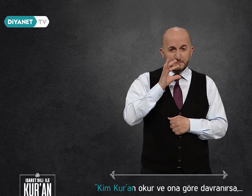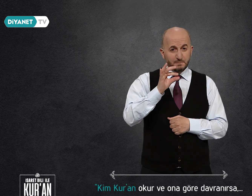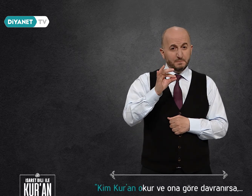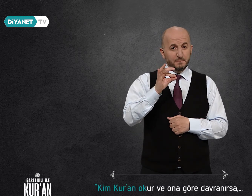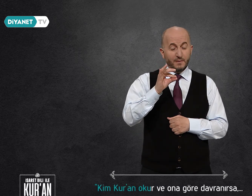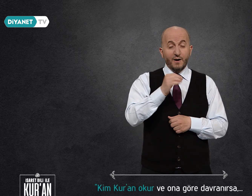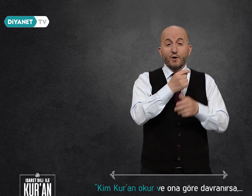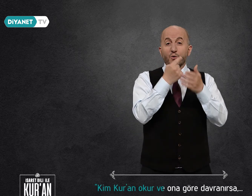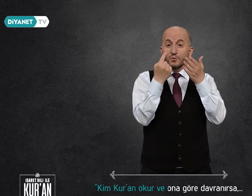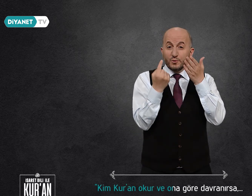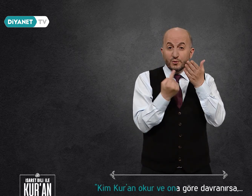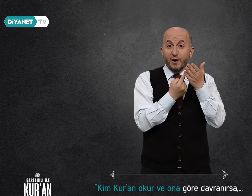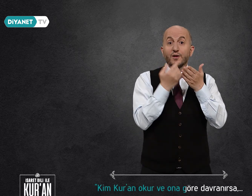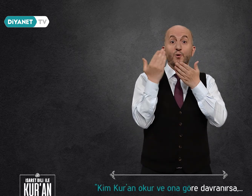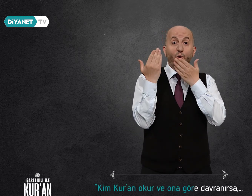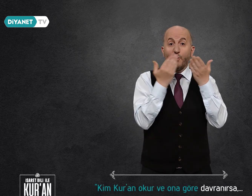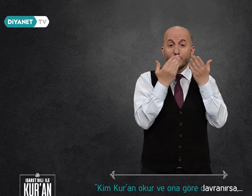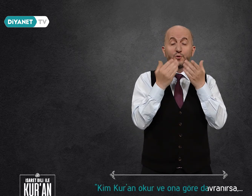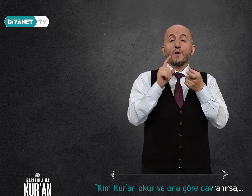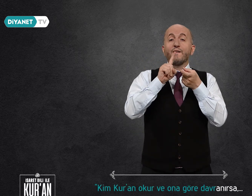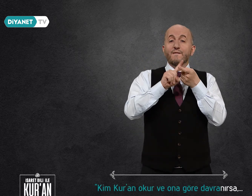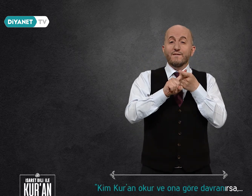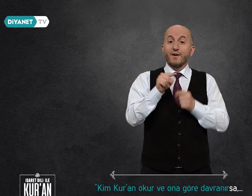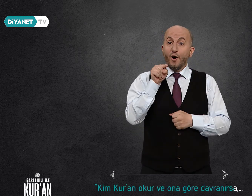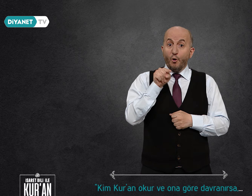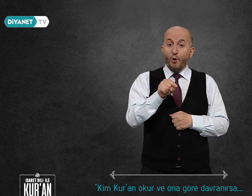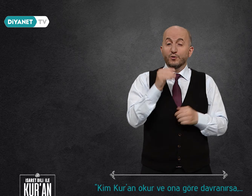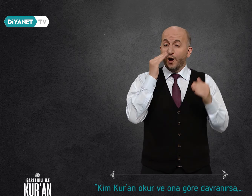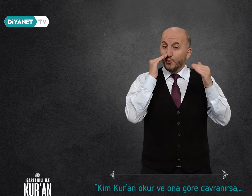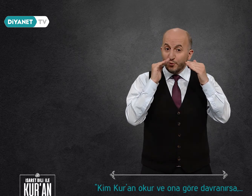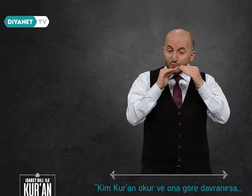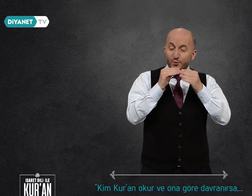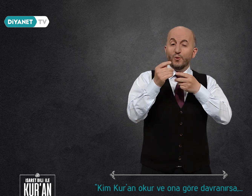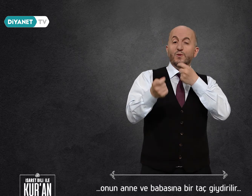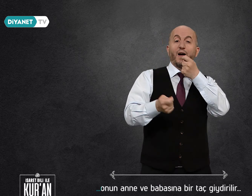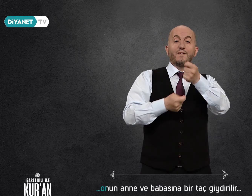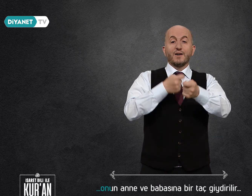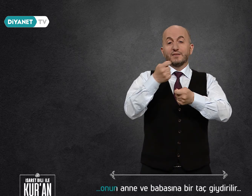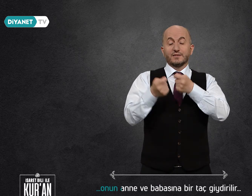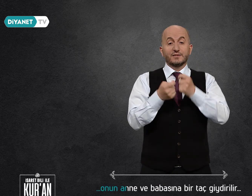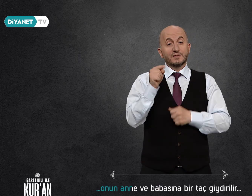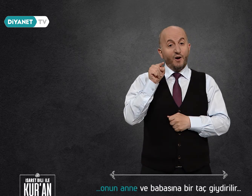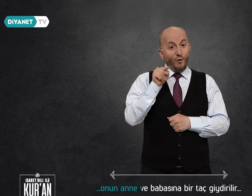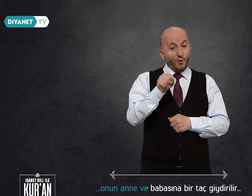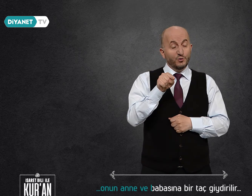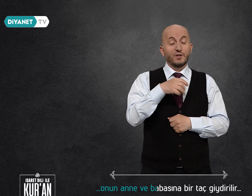Kur'an okur ve ona göre davranırsa onun anne ve